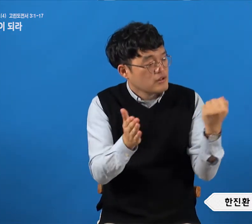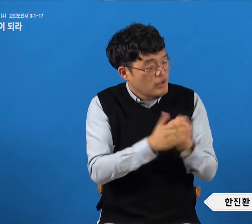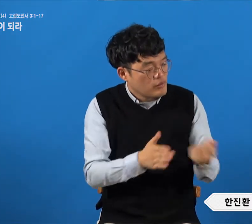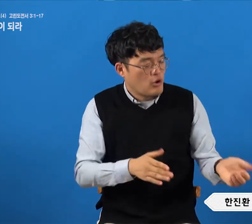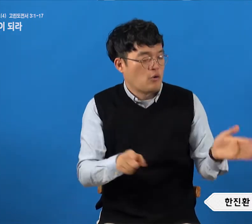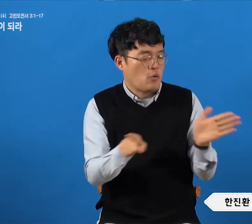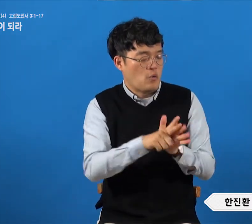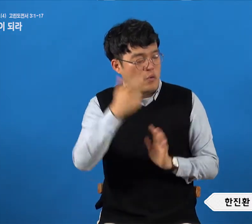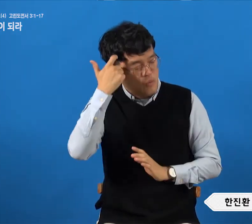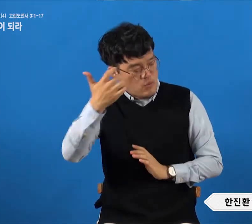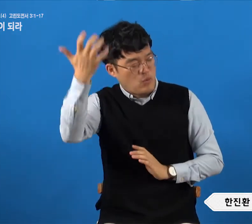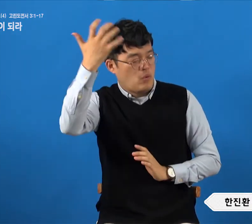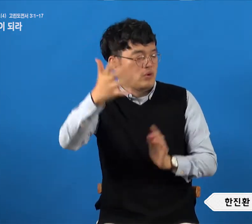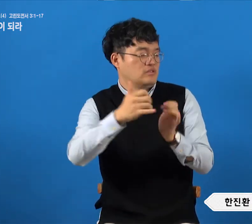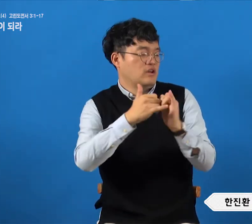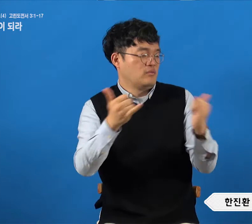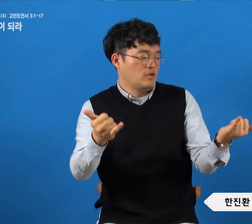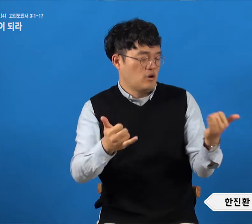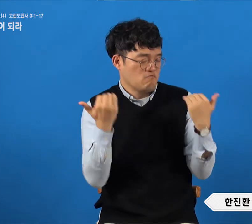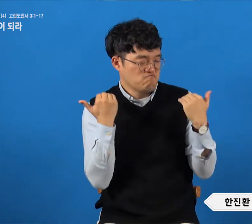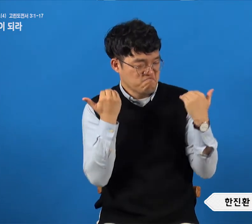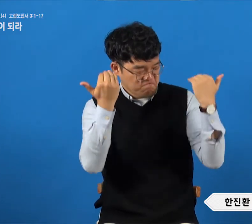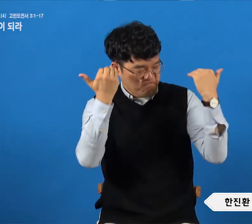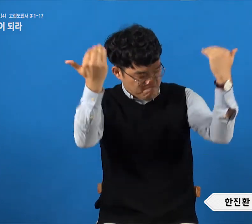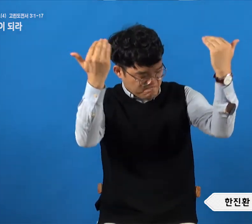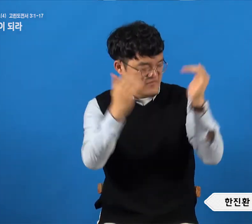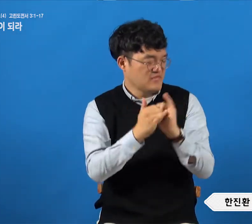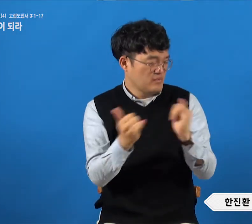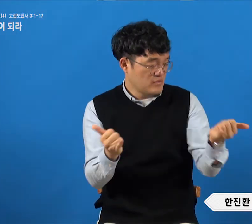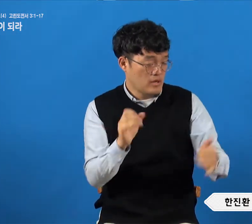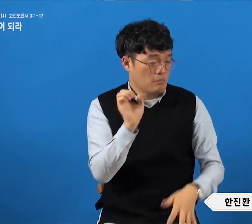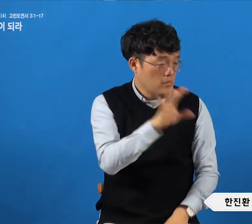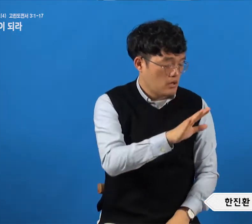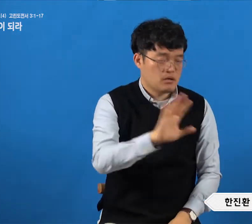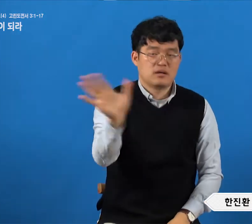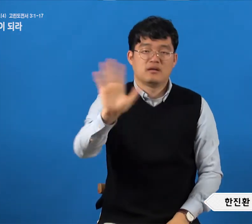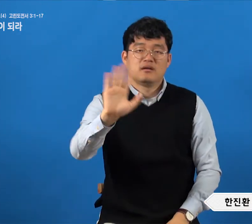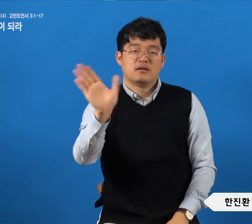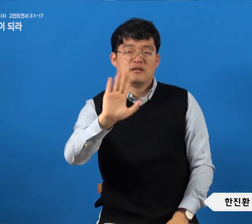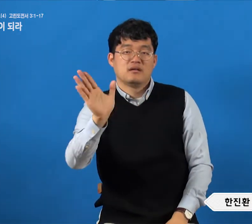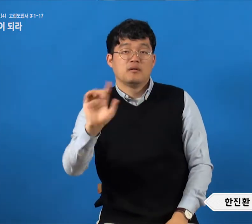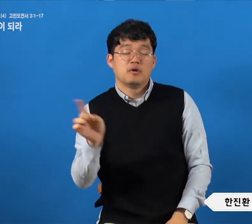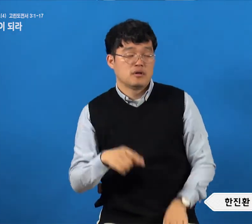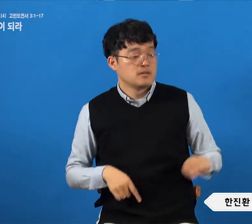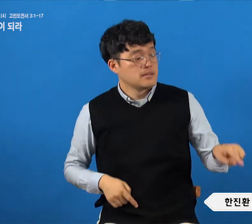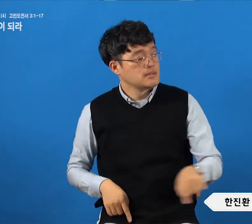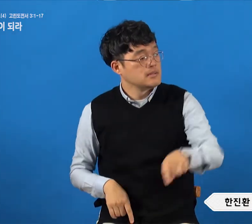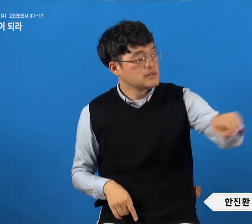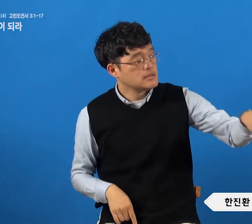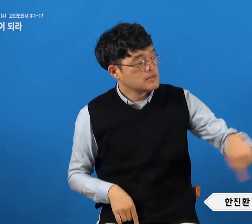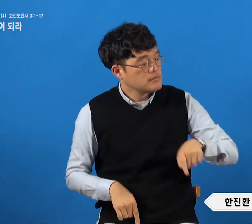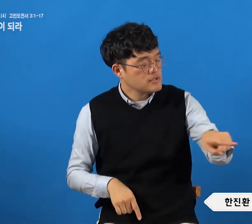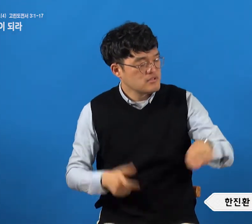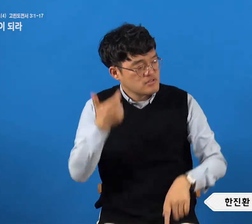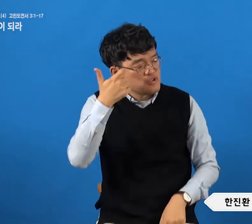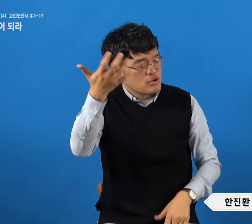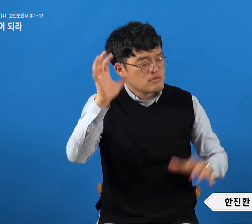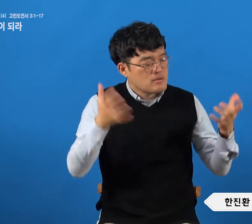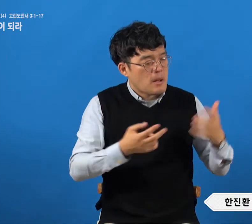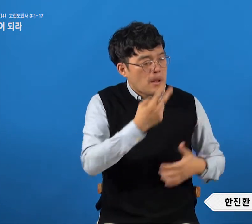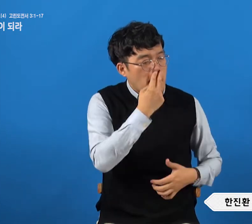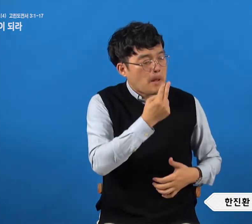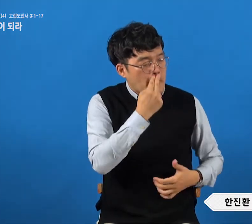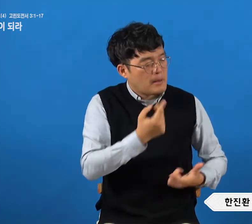받았으니까 신령한 사람들이다, 아주 성숙한 사람들이다, 그렇게 말하는 것이 아니라 너희들은